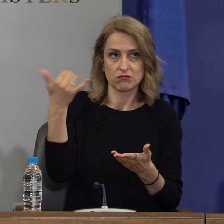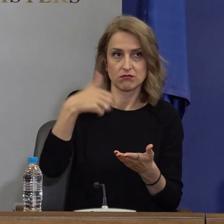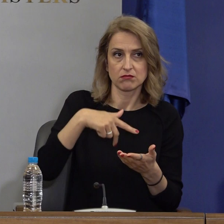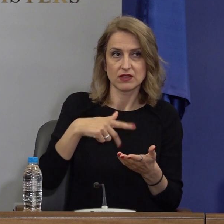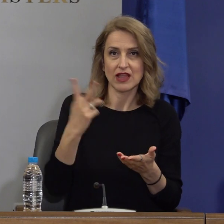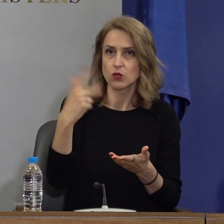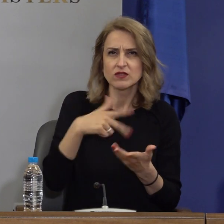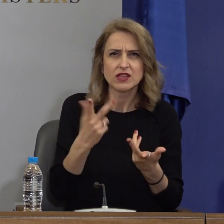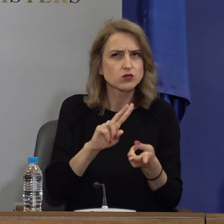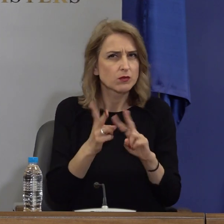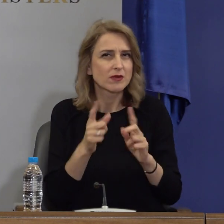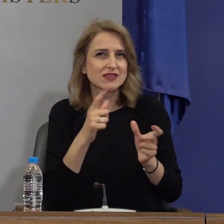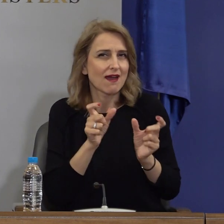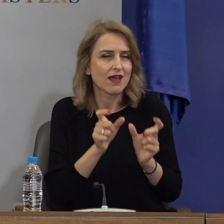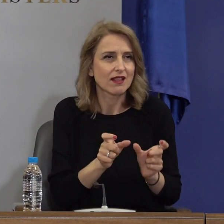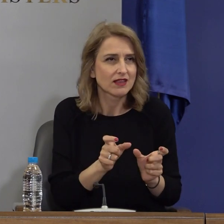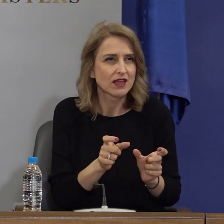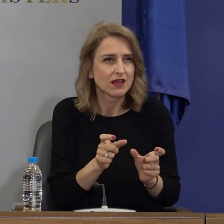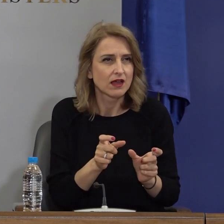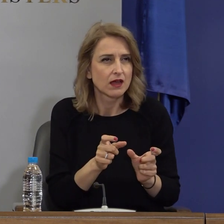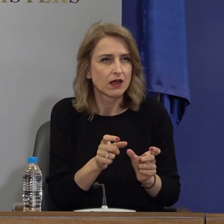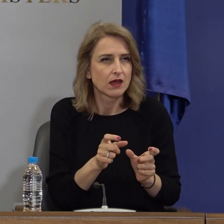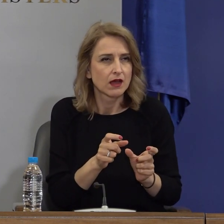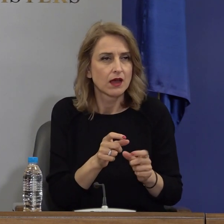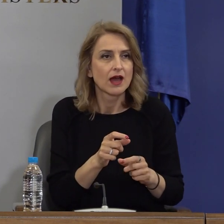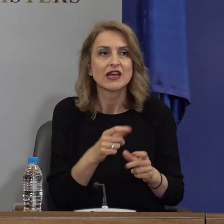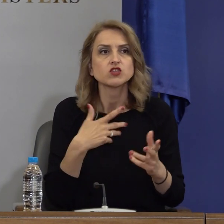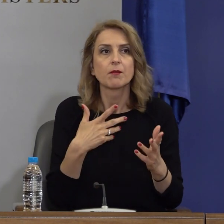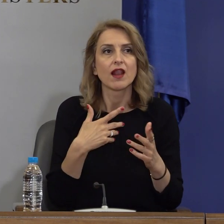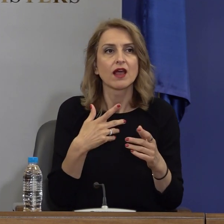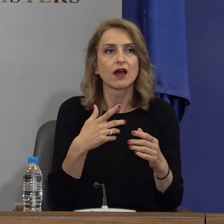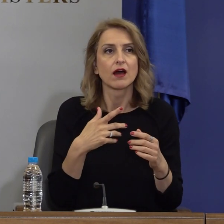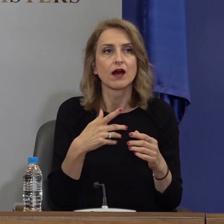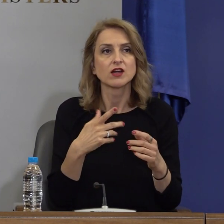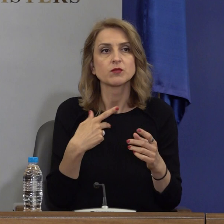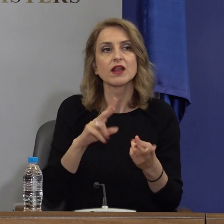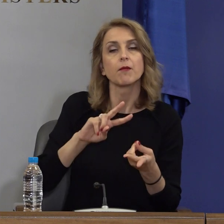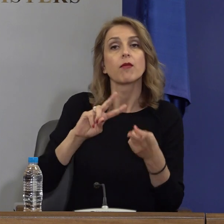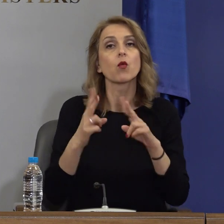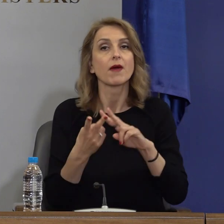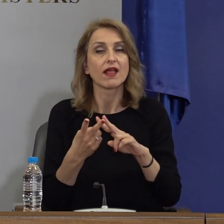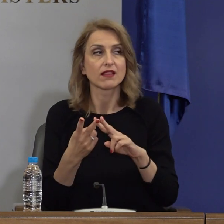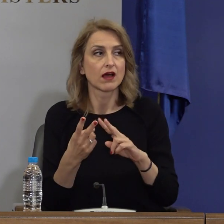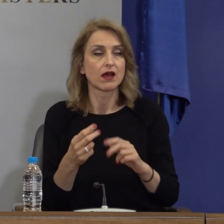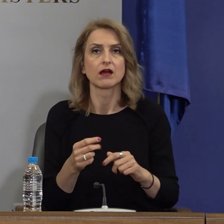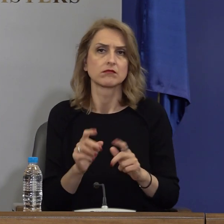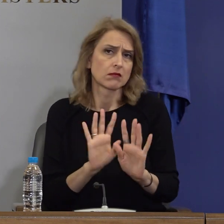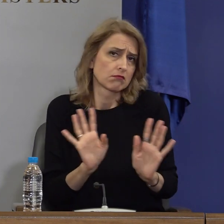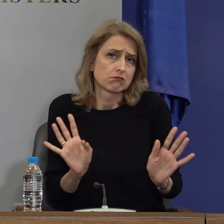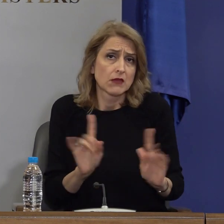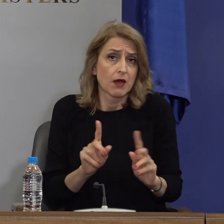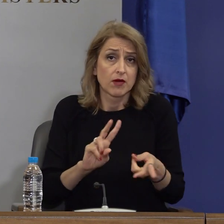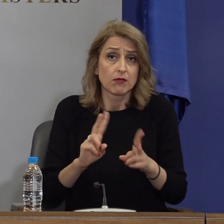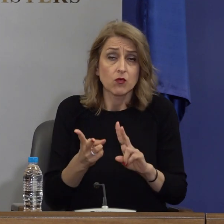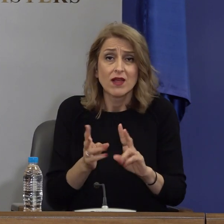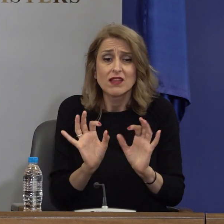ви. Дали има някакви ограничения за българите, които се прибират? Дали ще има някаква промяна? Не. Това,